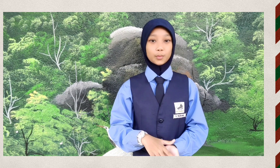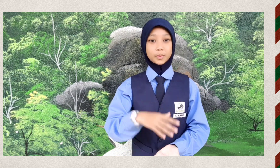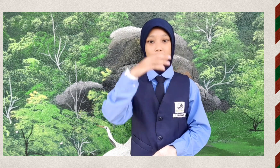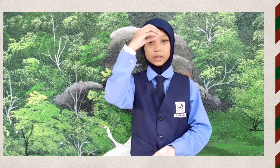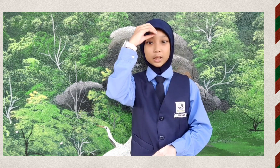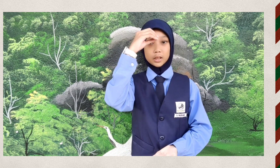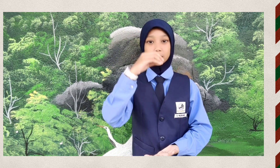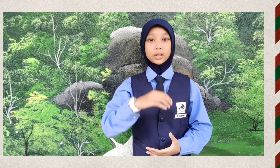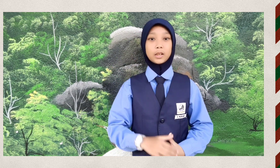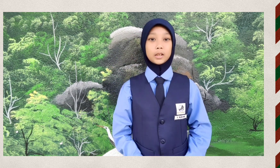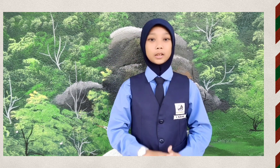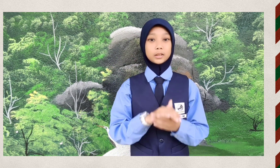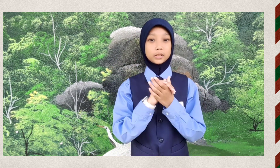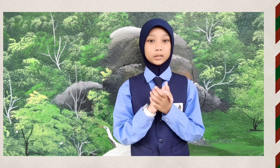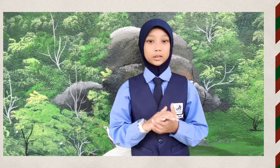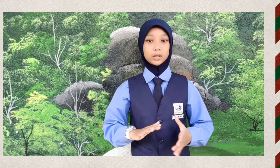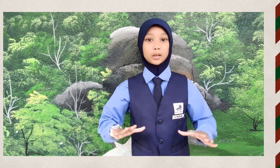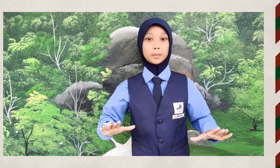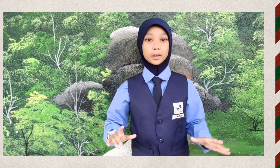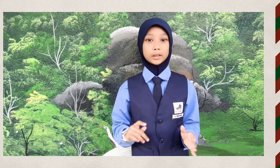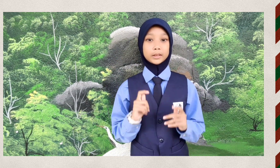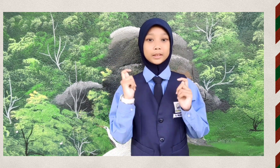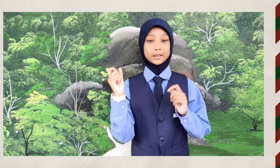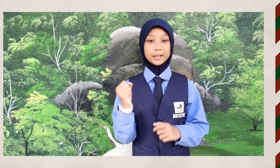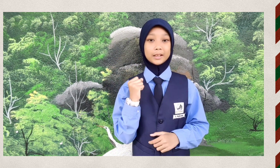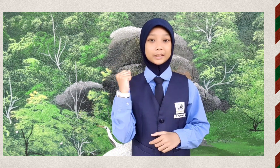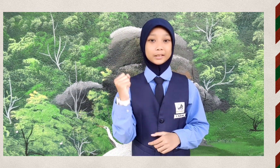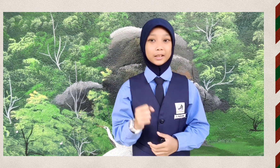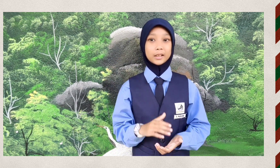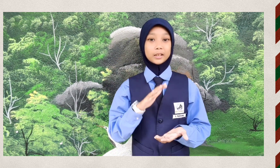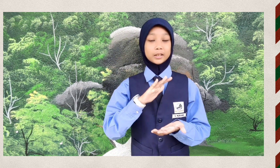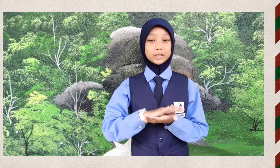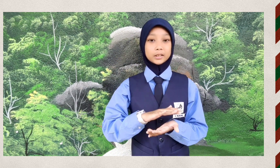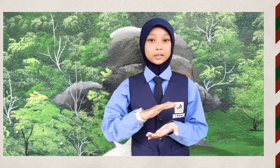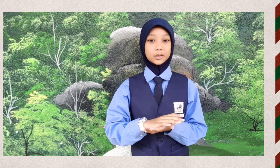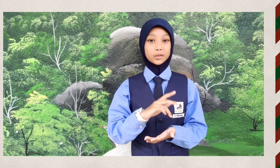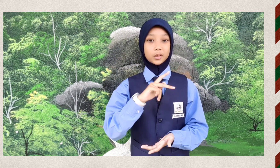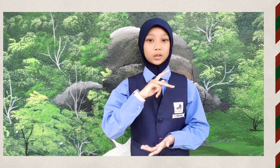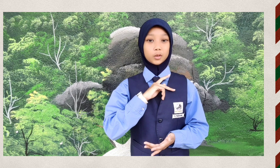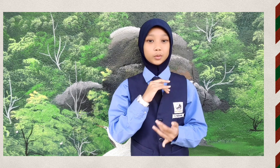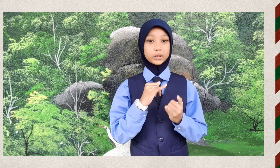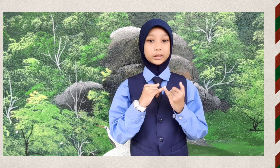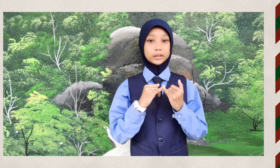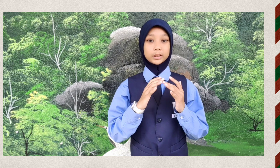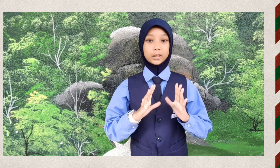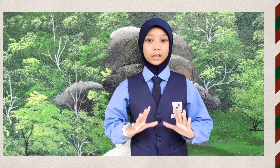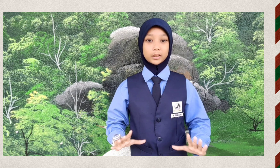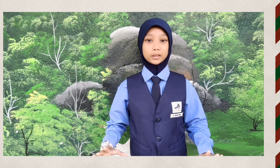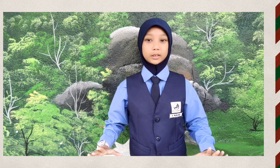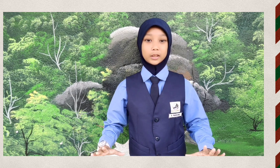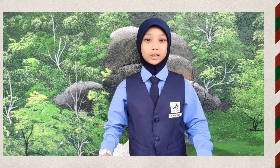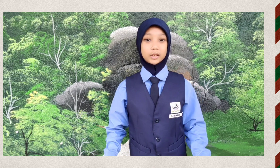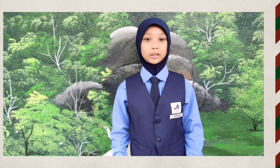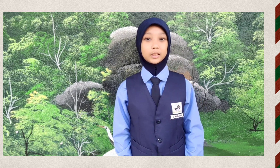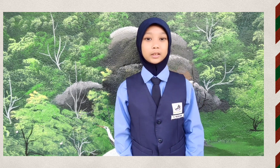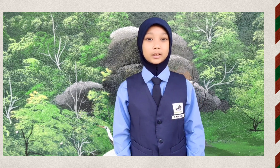Seronok belajar selama sentiasa, sekolahku sejahtera.